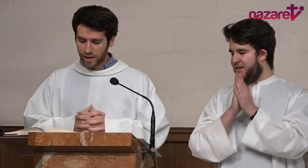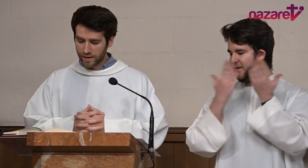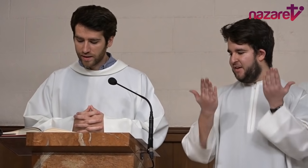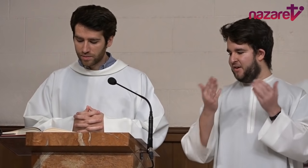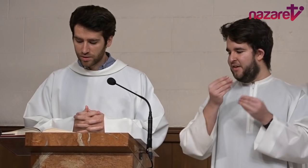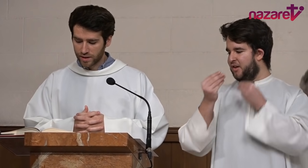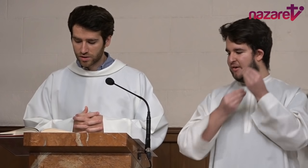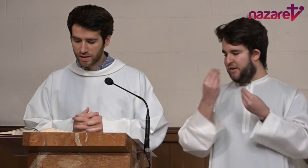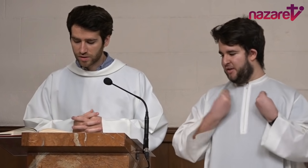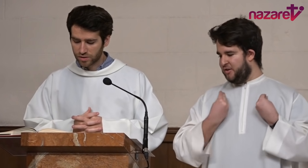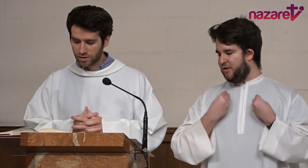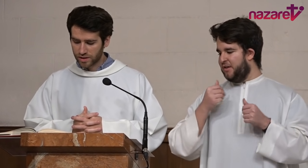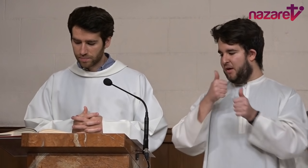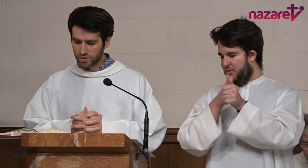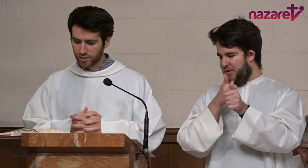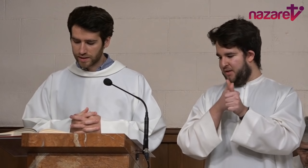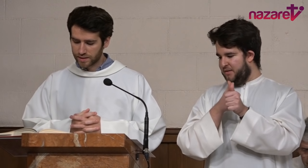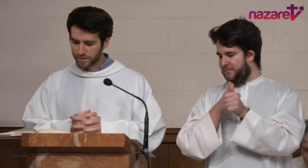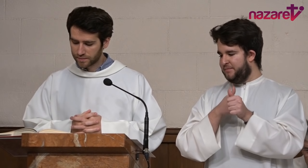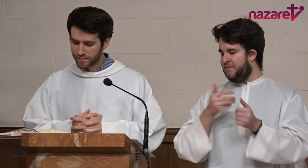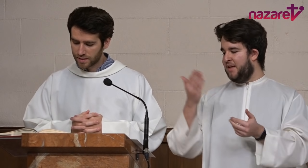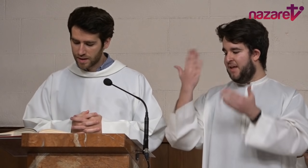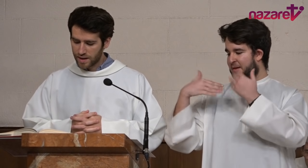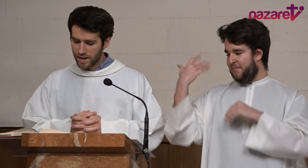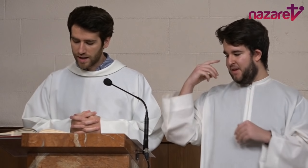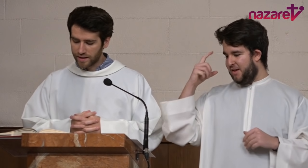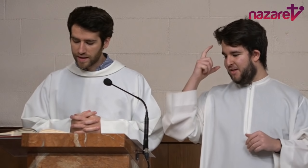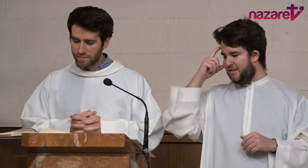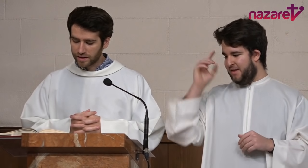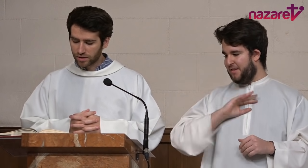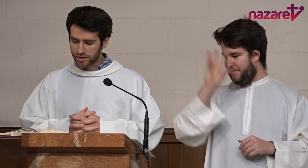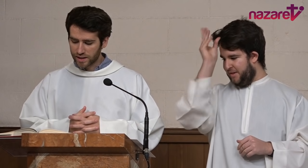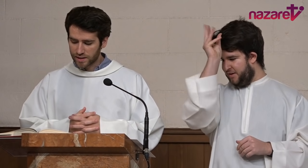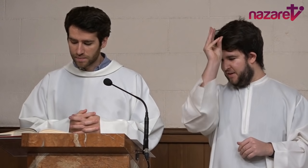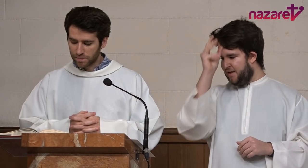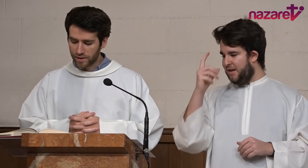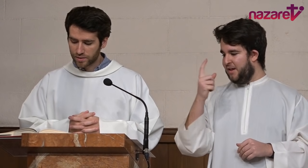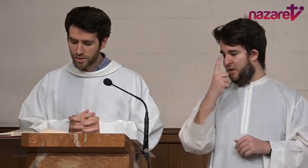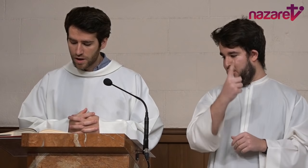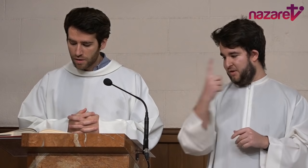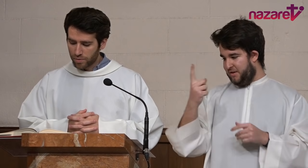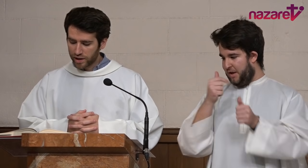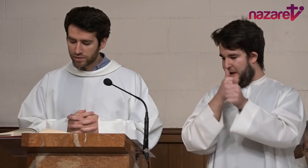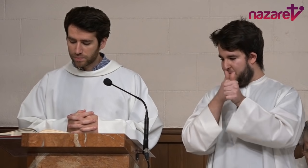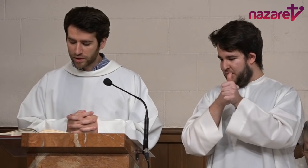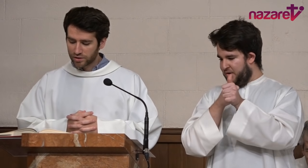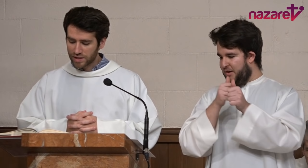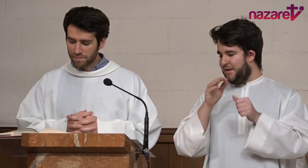Lectura del libro de los Hechos de los Apóstoles. El día de Pentecostés, Pedro, poniéndose en